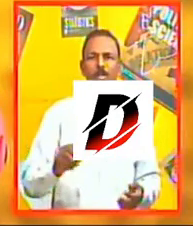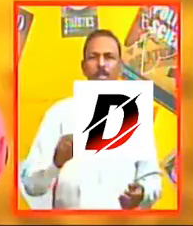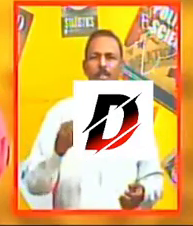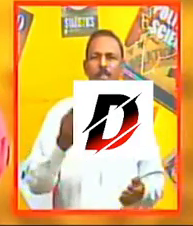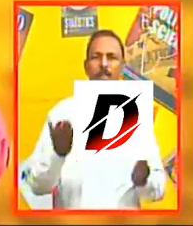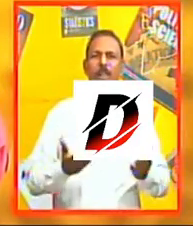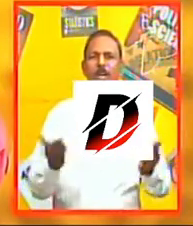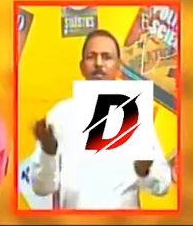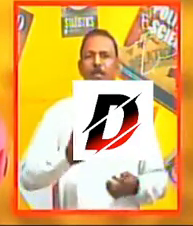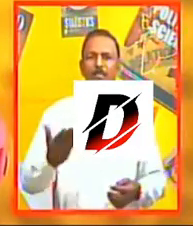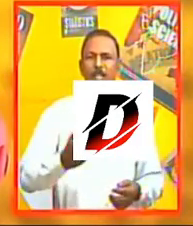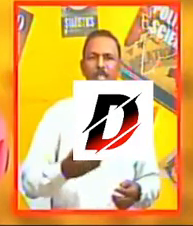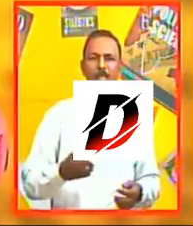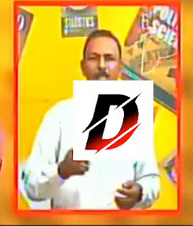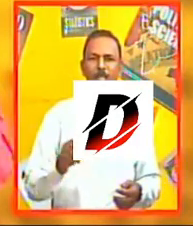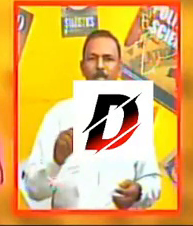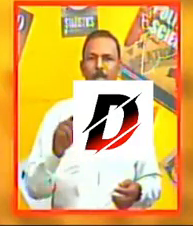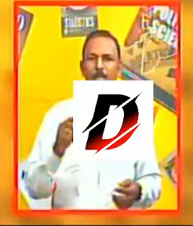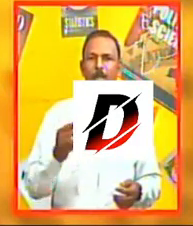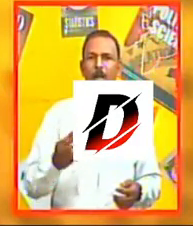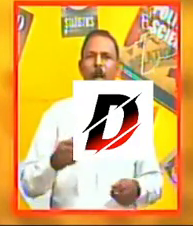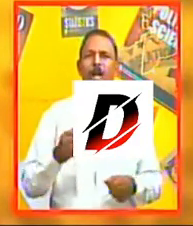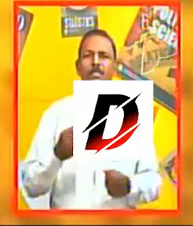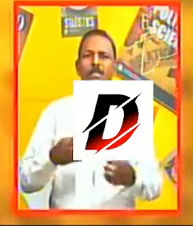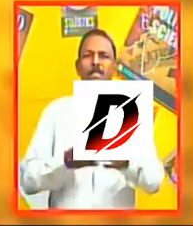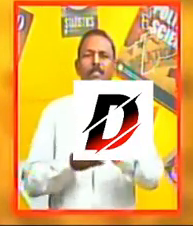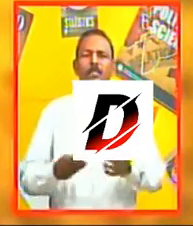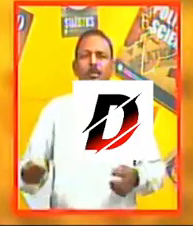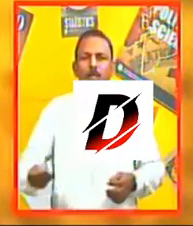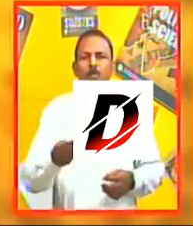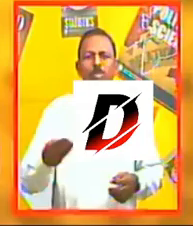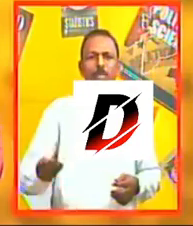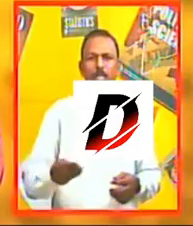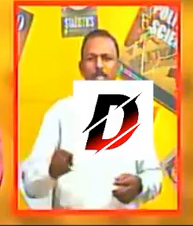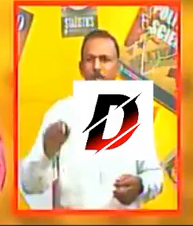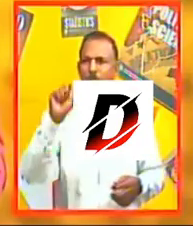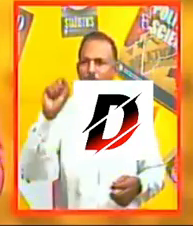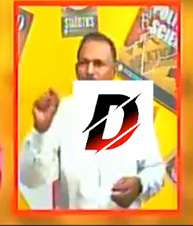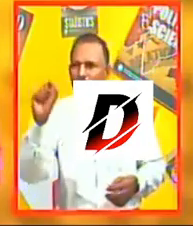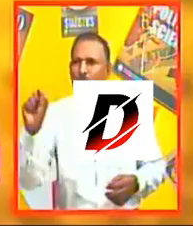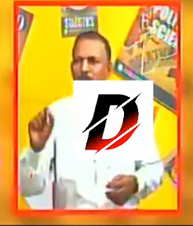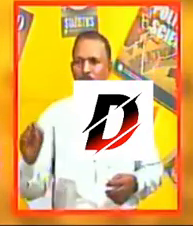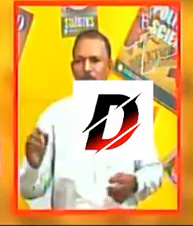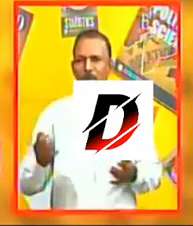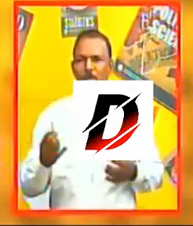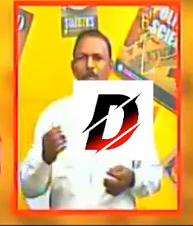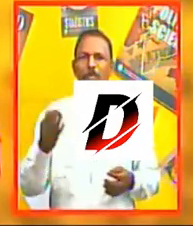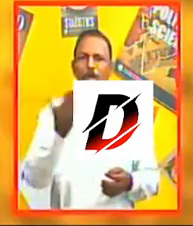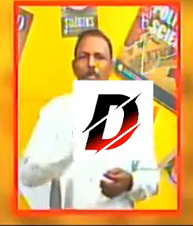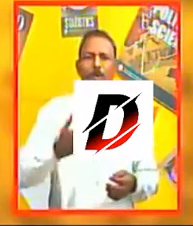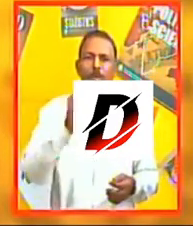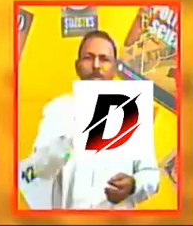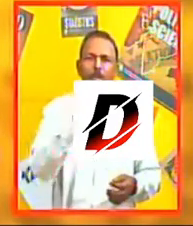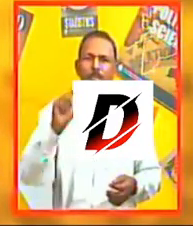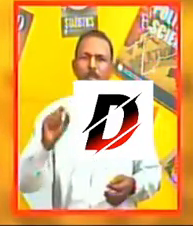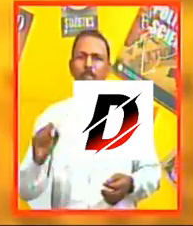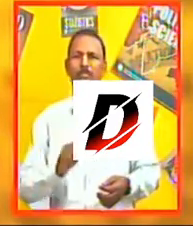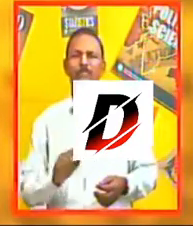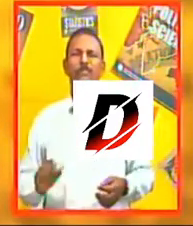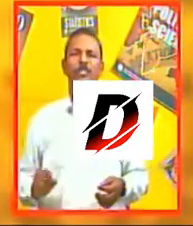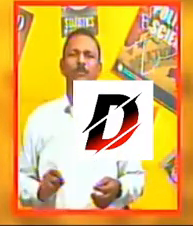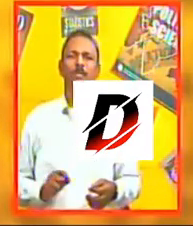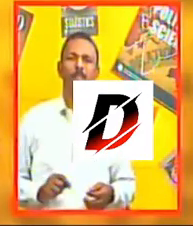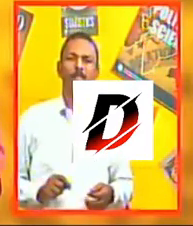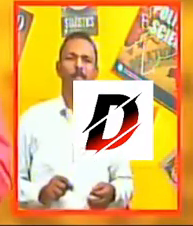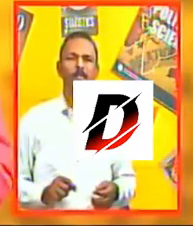பொழுது வரைபடத்தில் முதலில் ஆசிரியர் துணை கொண்டு குறித்து பழகுதல் வேண்டும். இந்த பயிற்சிக்காகத்தான்